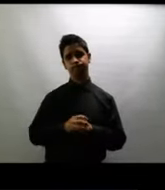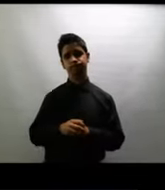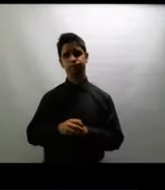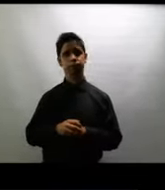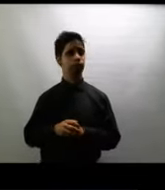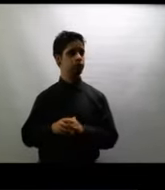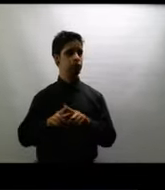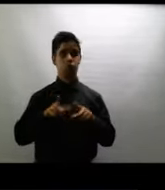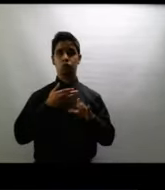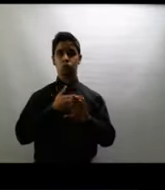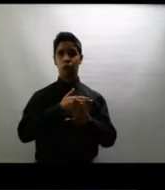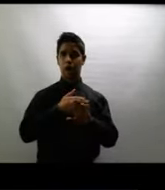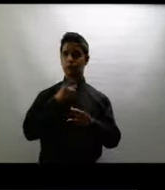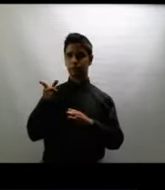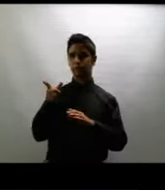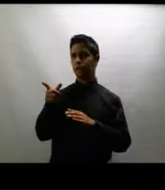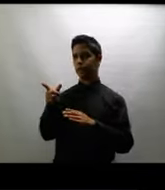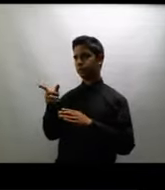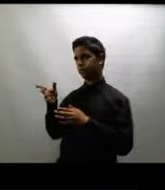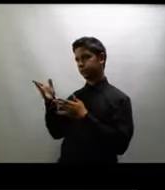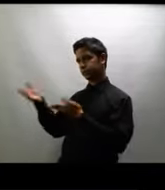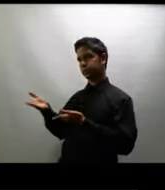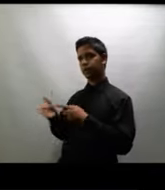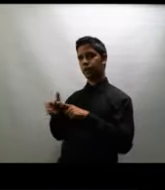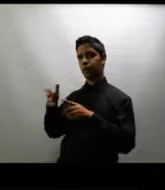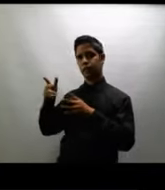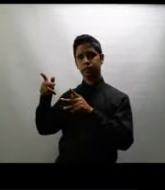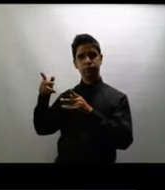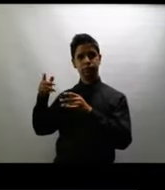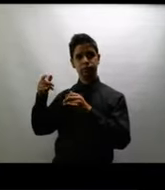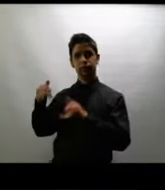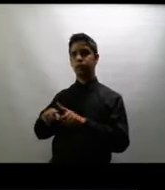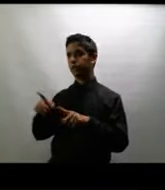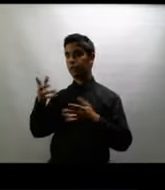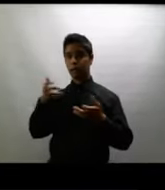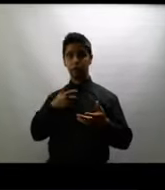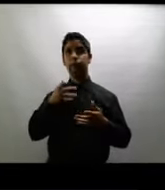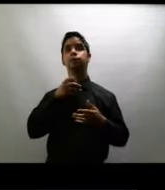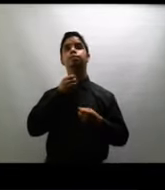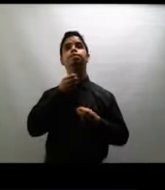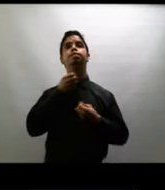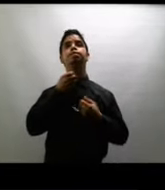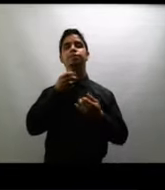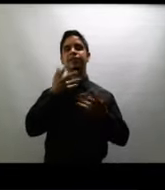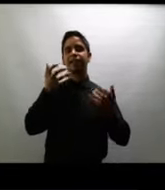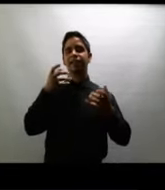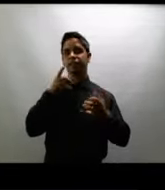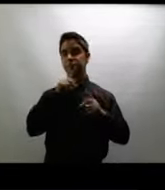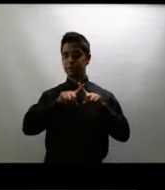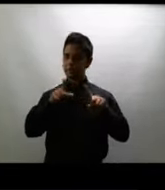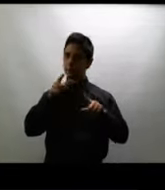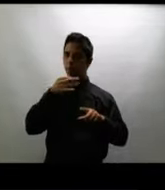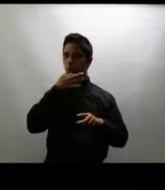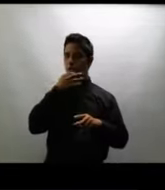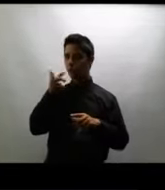tengo una notita antes de pasar a nuestra invitada. Sí, que se muere por hablar. Que ya mismo. Nada